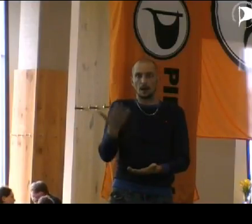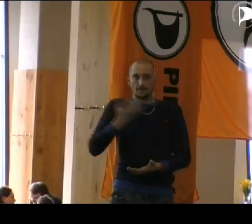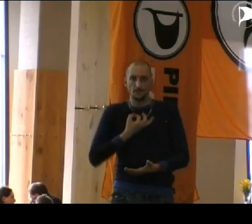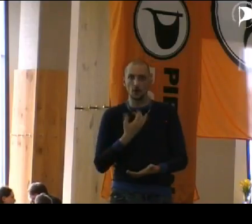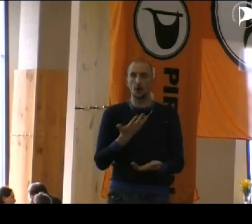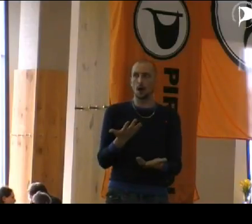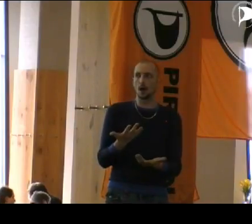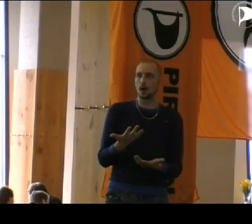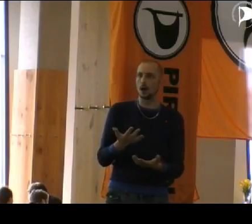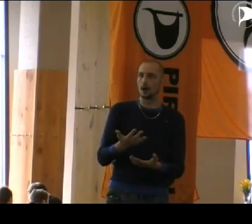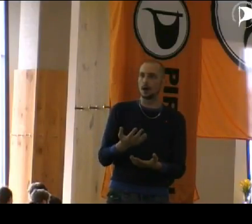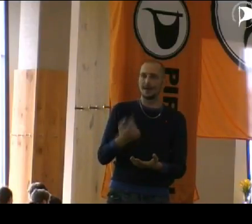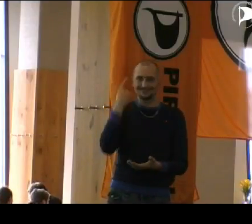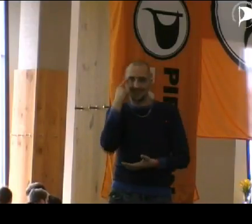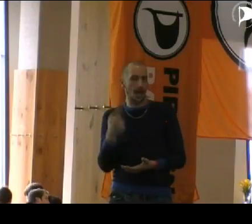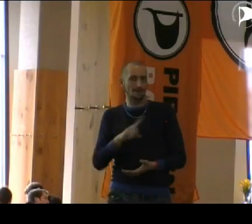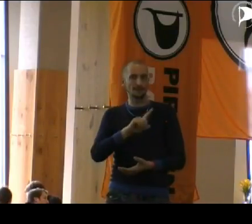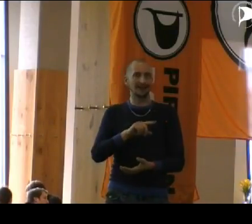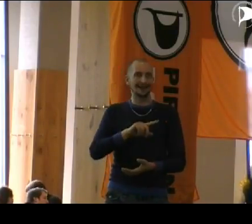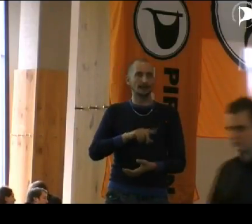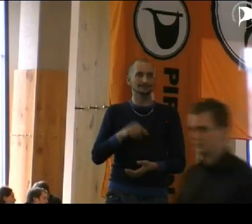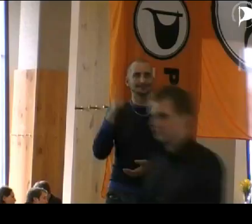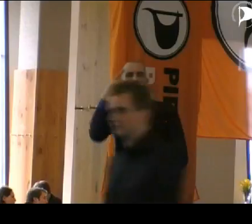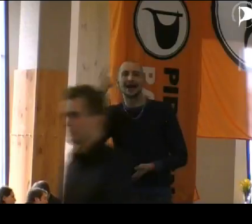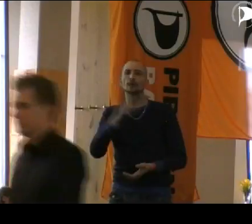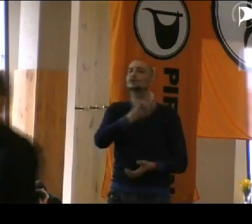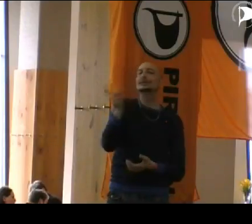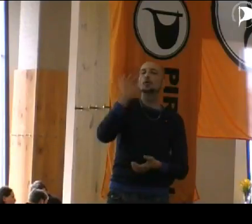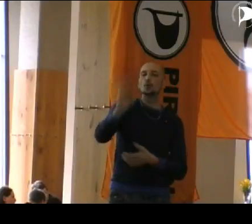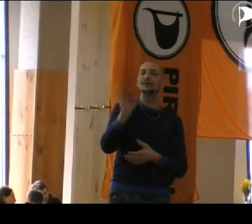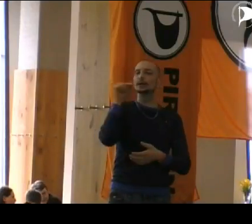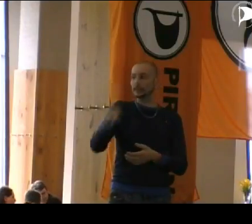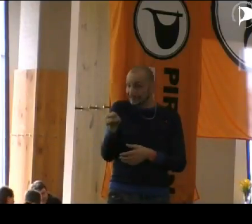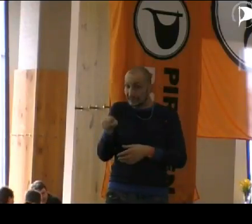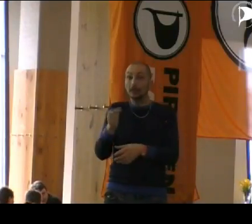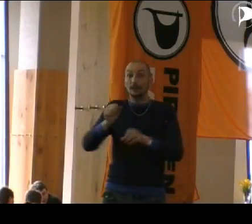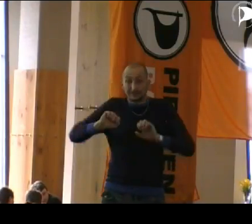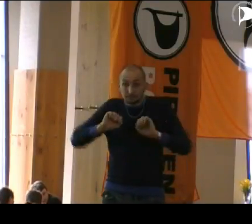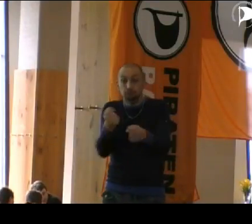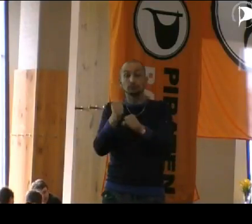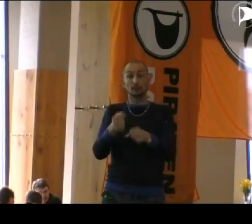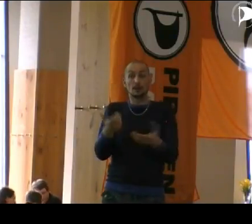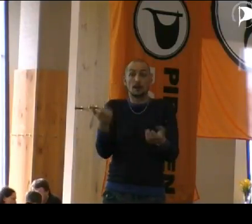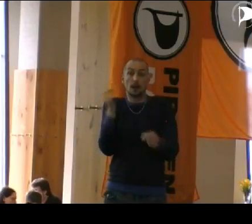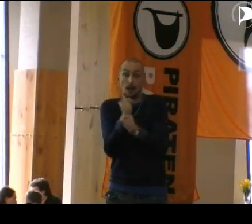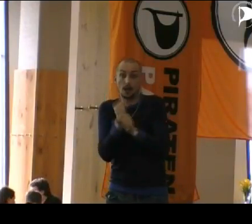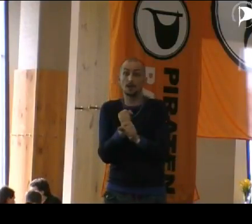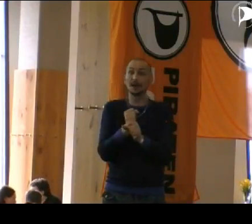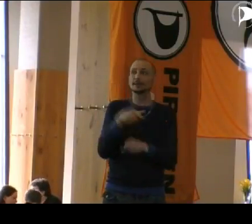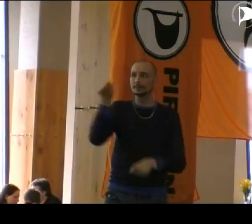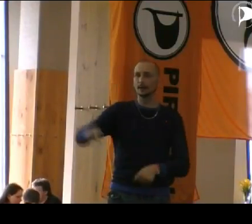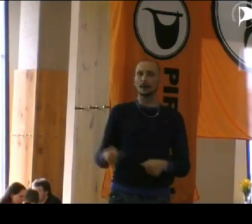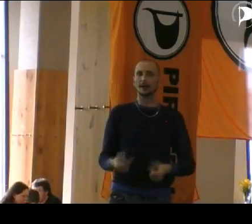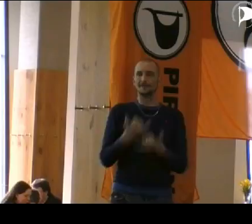dass die direkt nur wenn sie was tun pollen schon normalen verdacht geben dass sich politiker hat